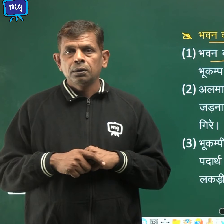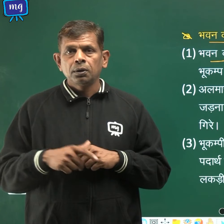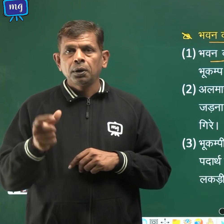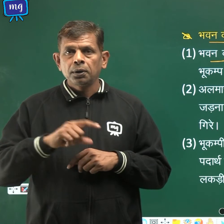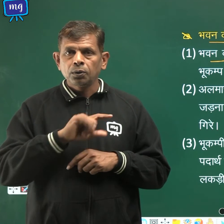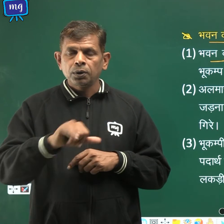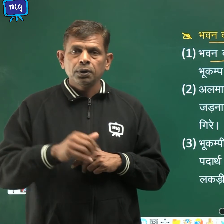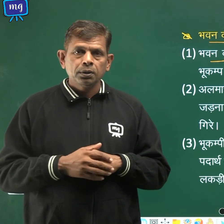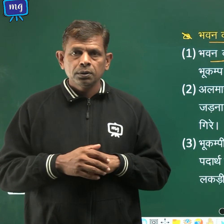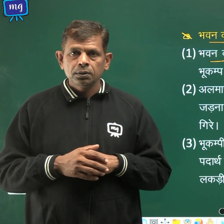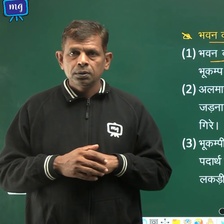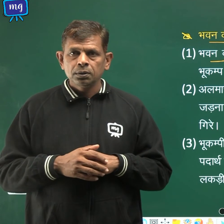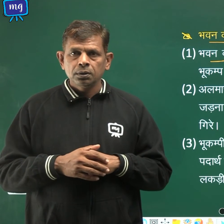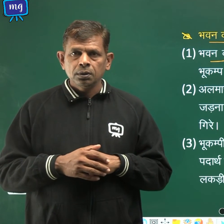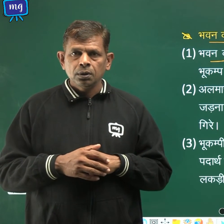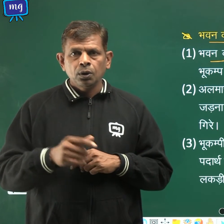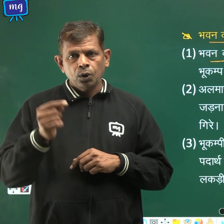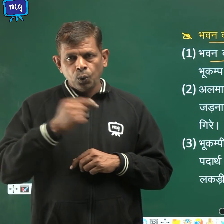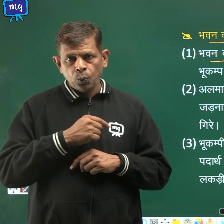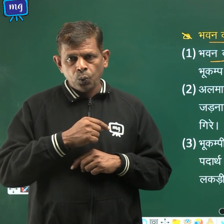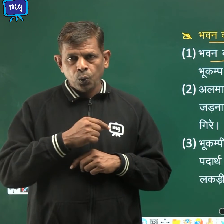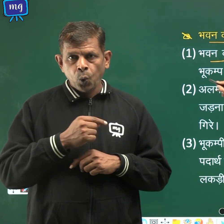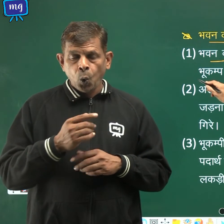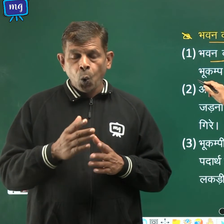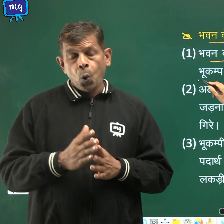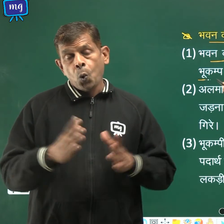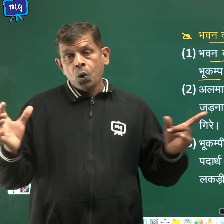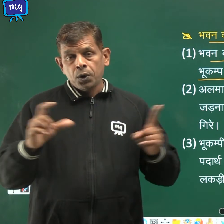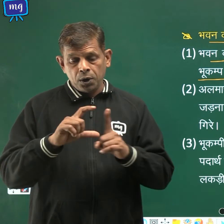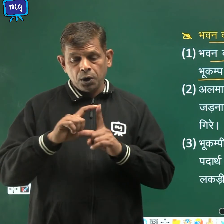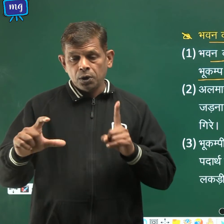ऐसा हो कि वे बड़े भूकंप के